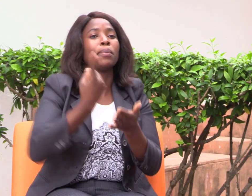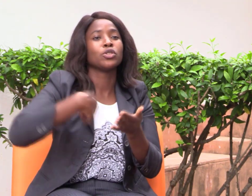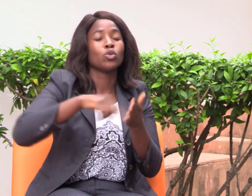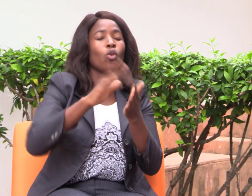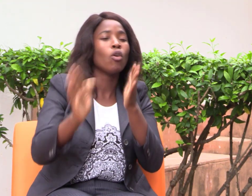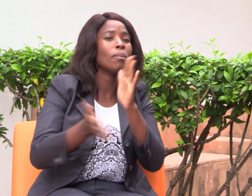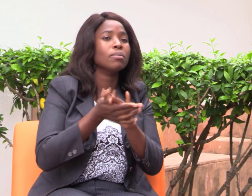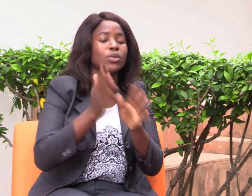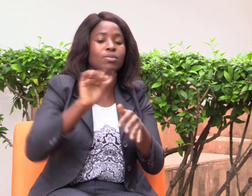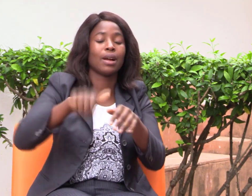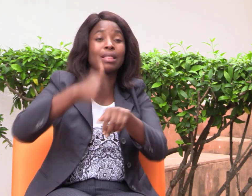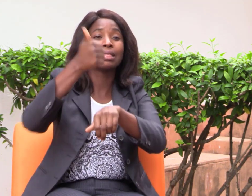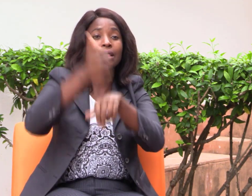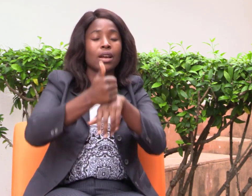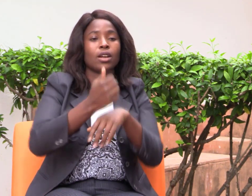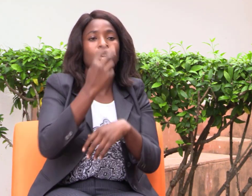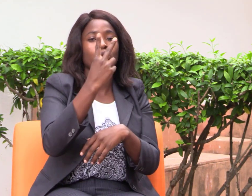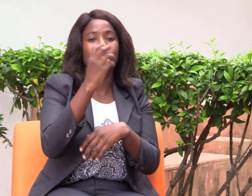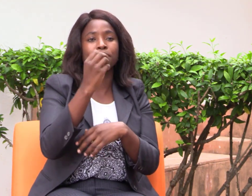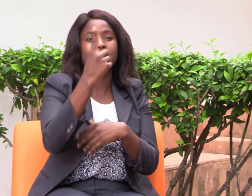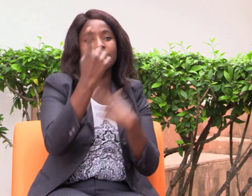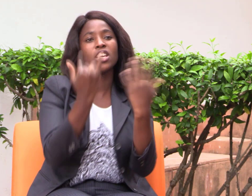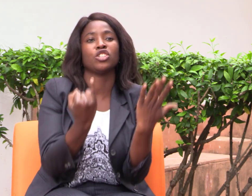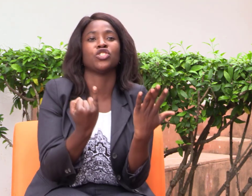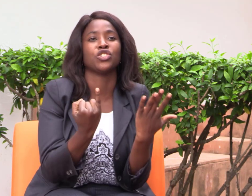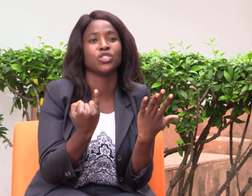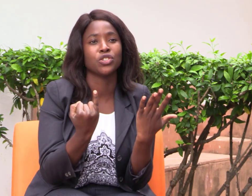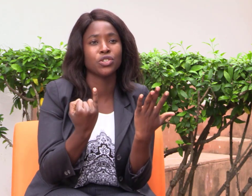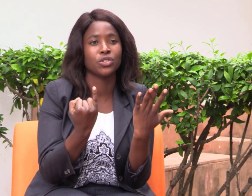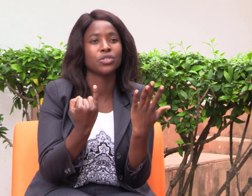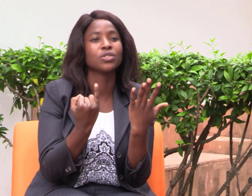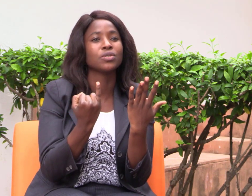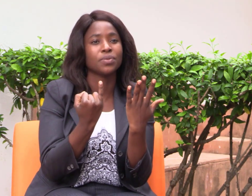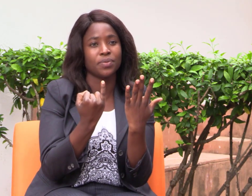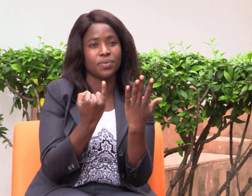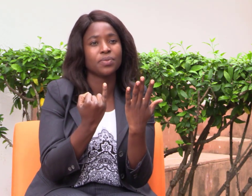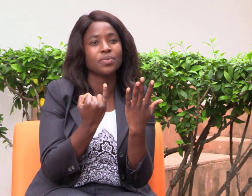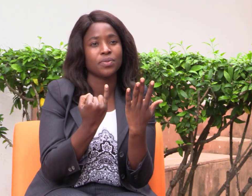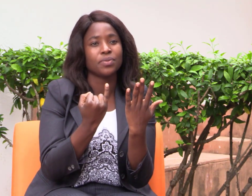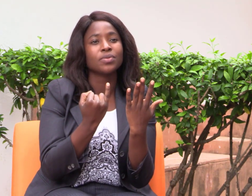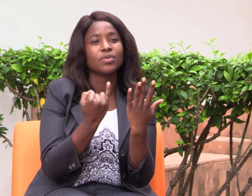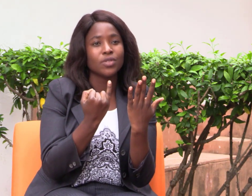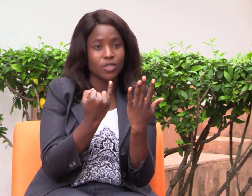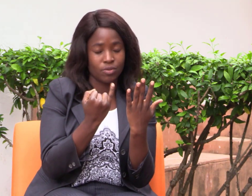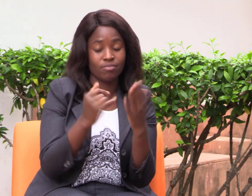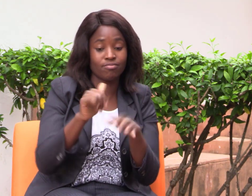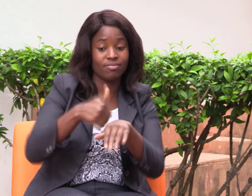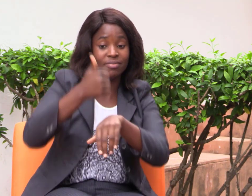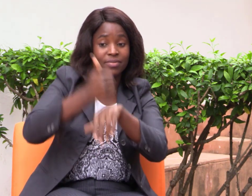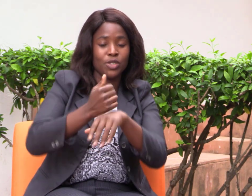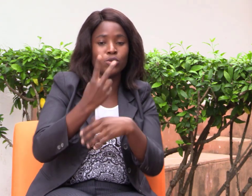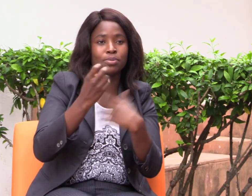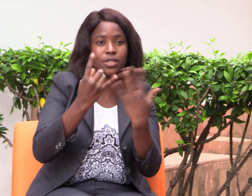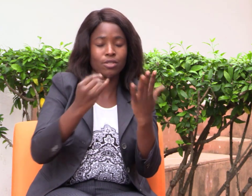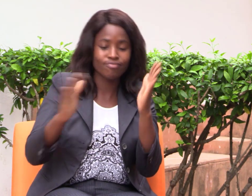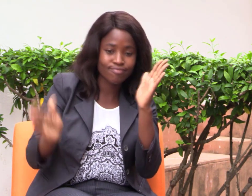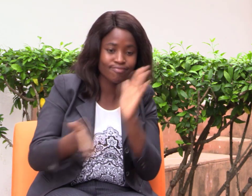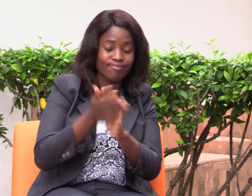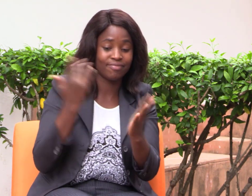não tenho, desculpa, nível superior. Fui aprendendo por curiosidade, isso foi em 2016. E